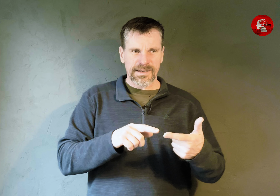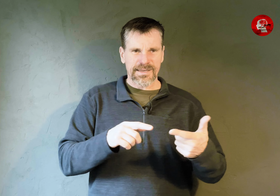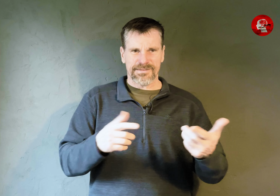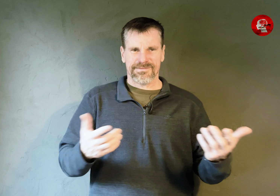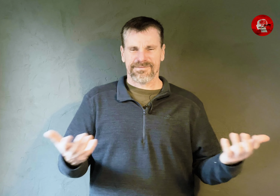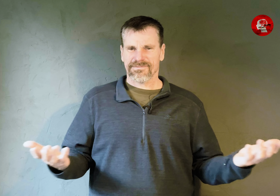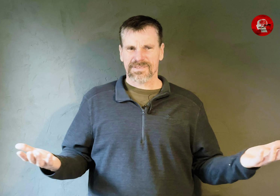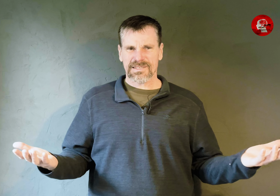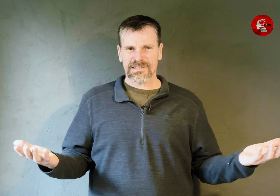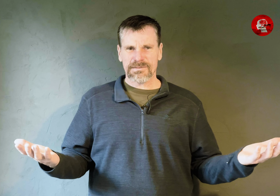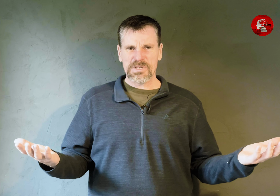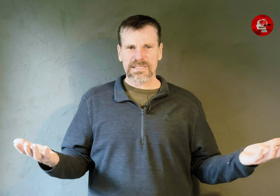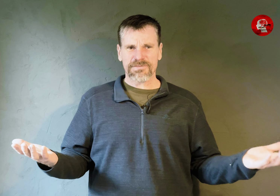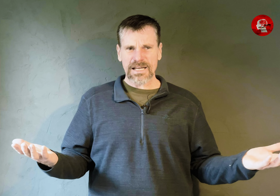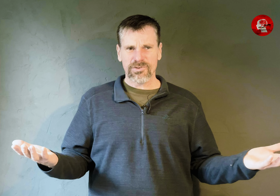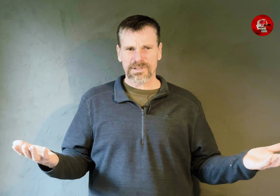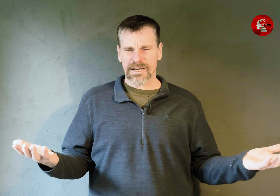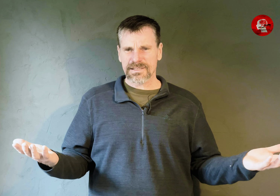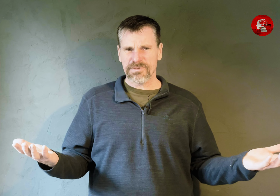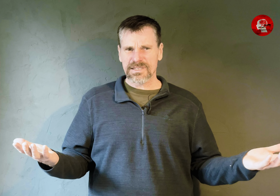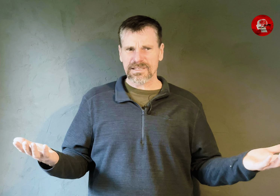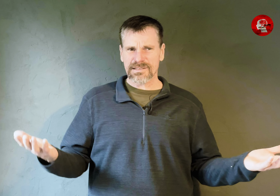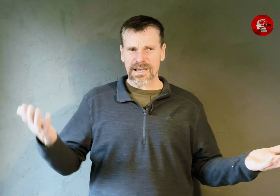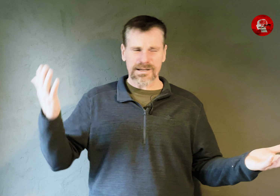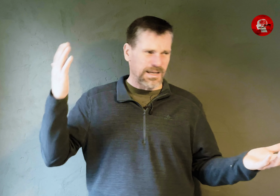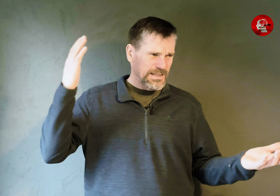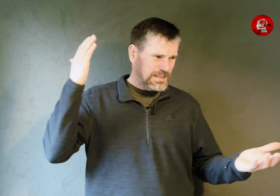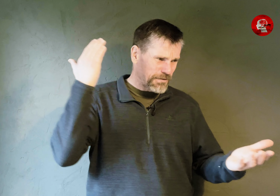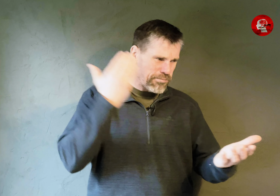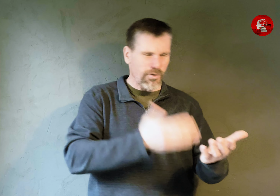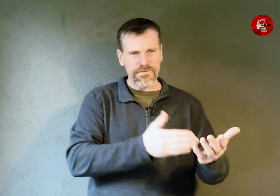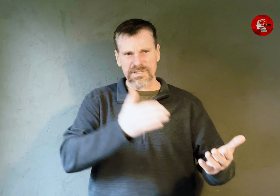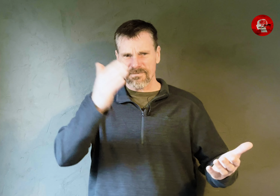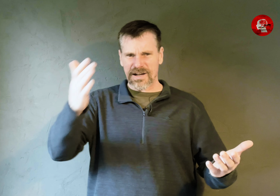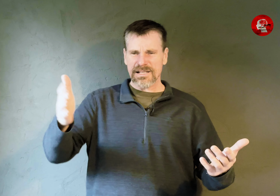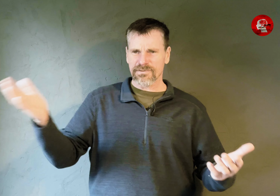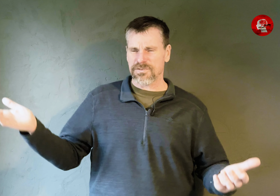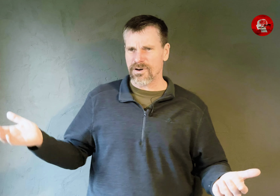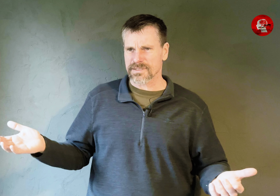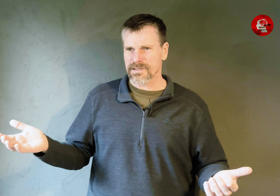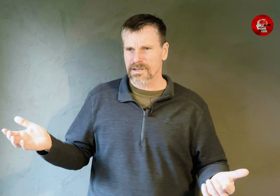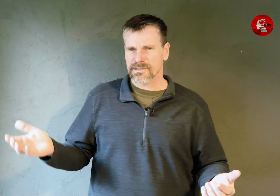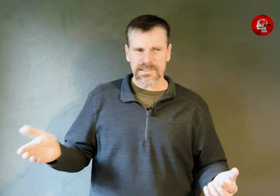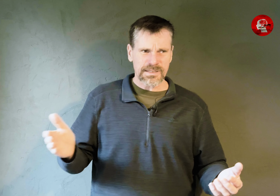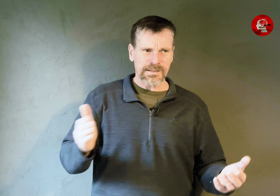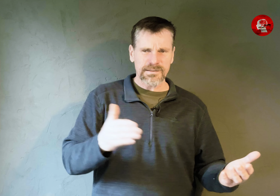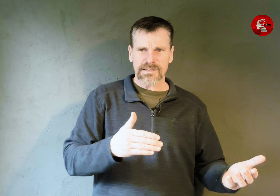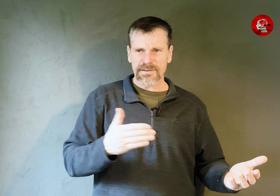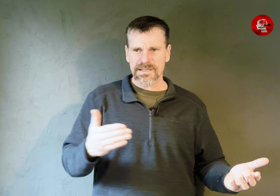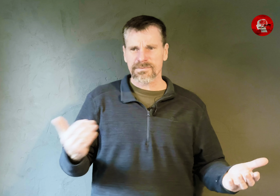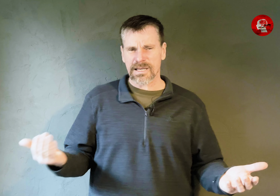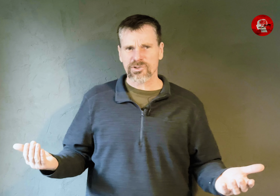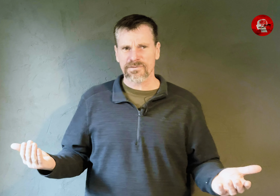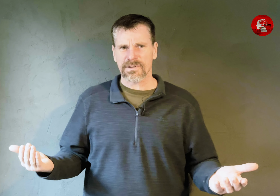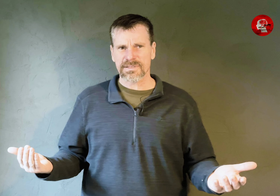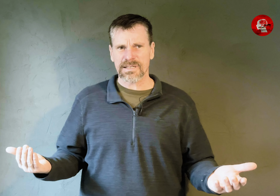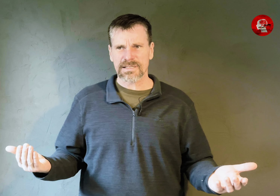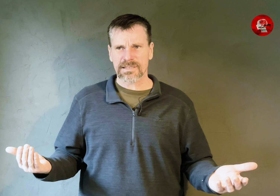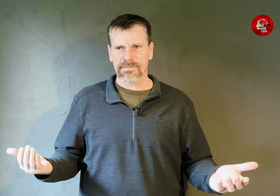sie bieten es fachleuten an sie bieten sagen das ist für profis im wald und forst die sich dann teilweise mit kantenschliff auseinandersetzt haben